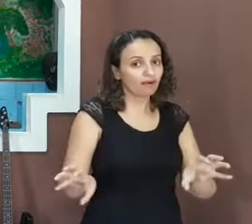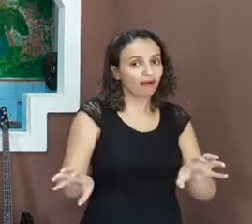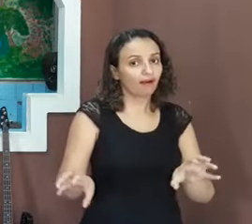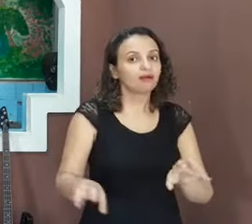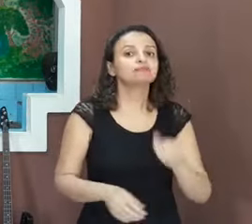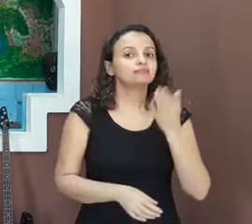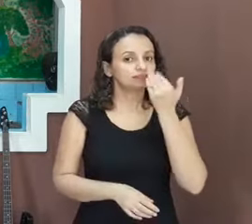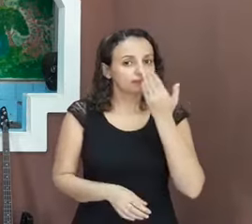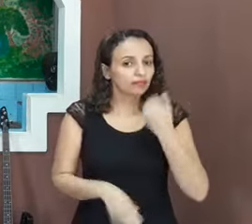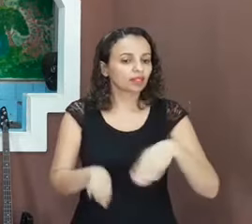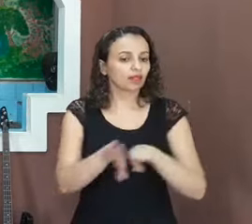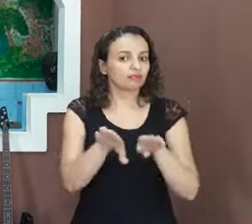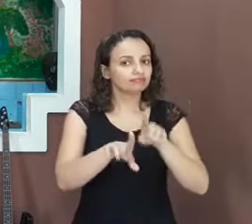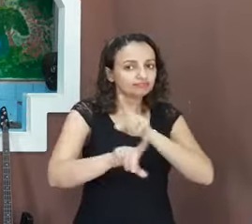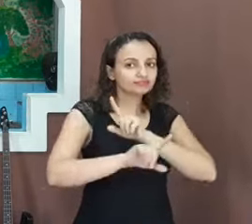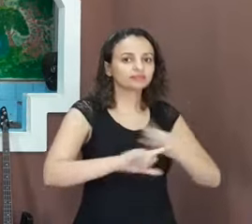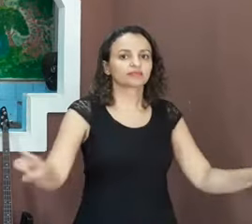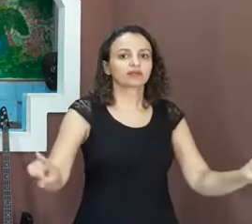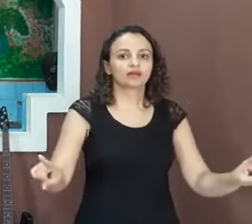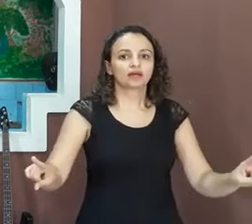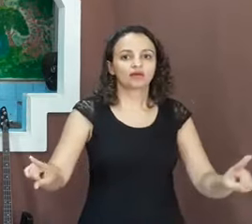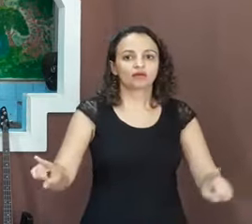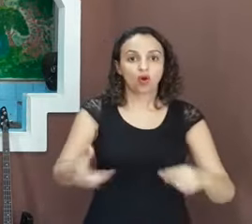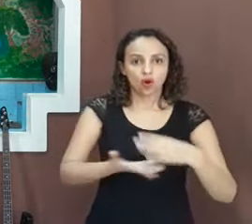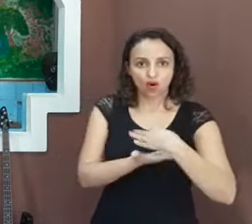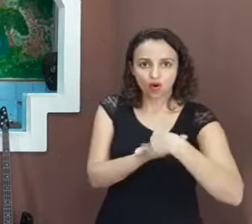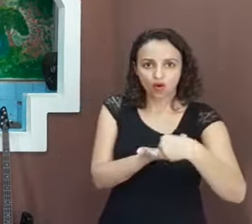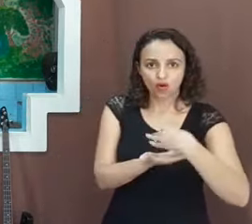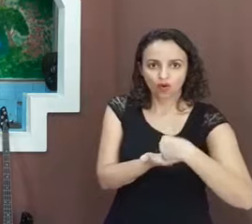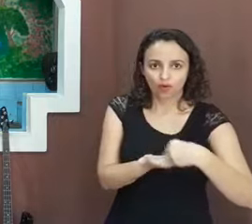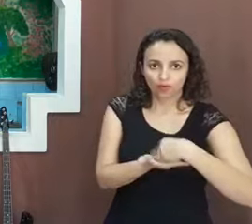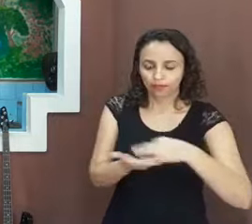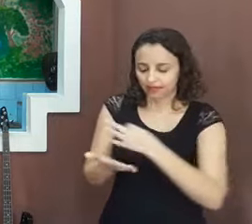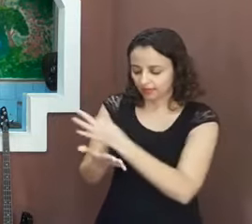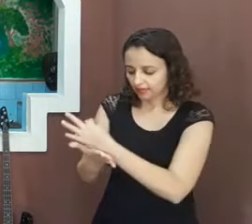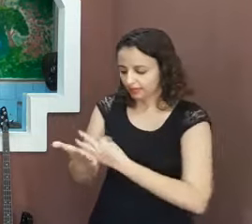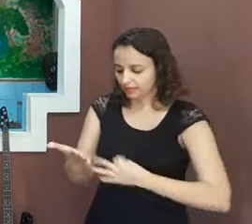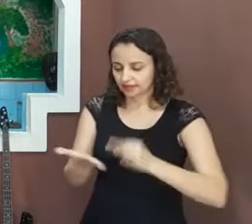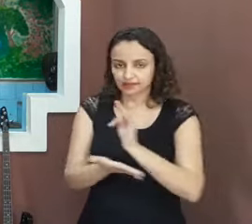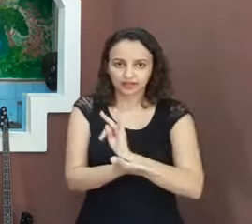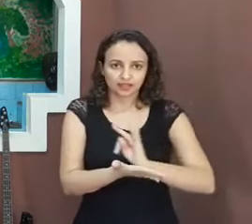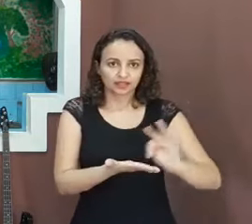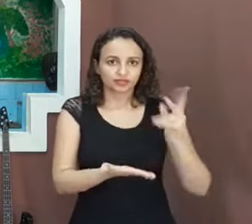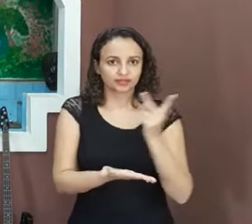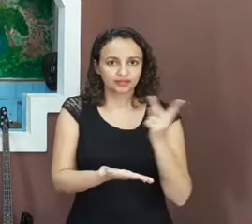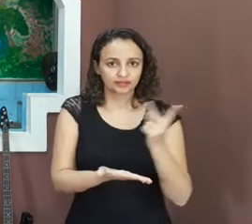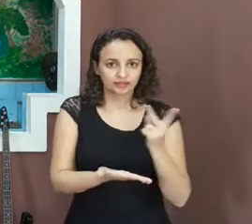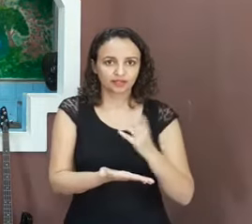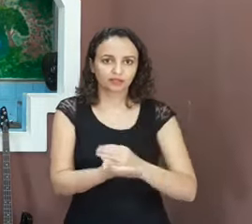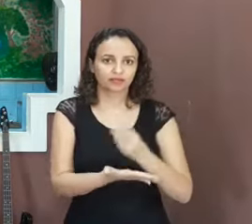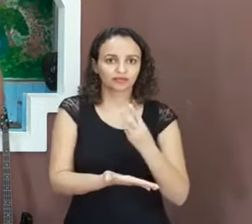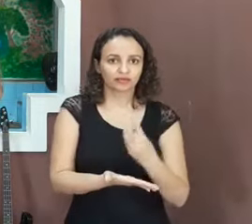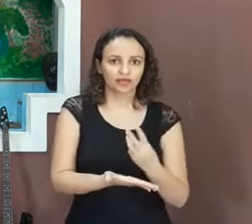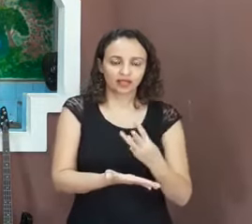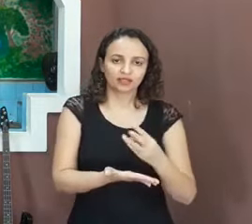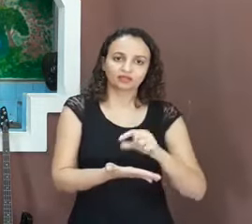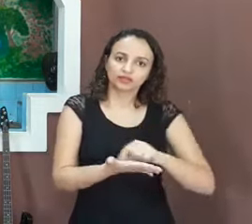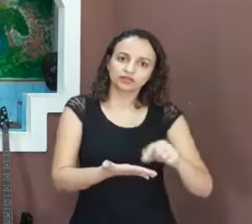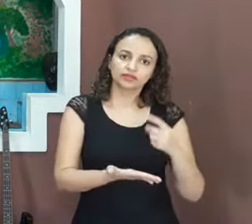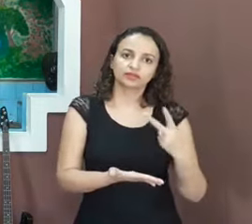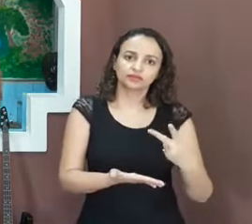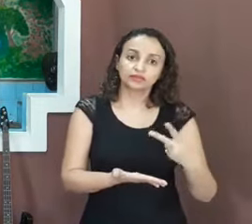não. Vamos ler todos juntos, 2 Tessalonicenses, capítulo 3, versículo 2. 1, 2, 3 e já.